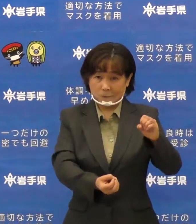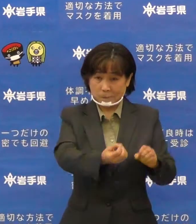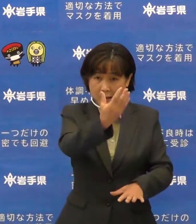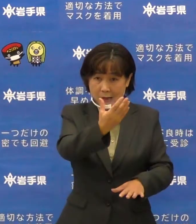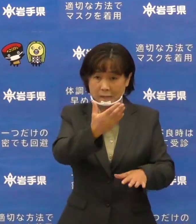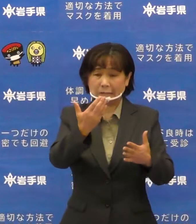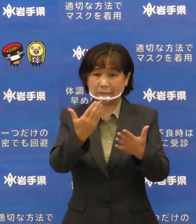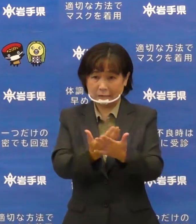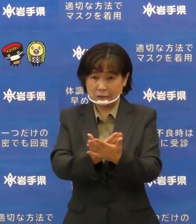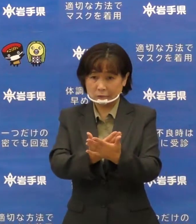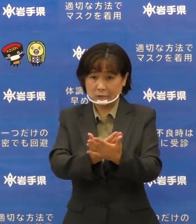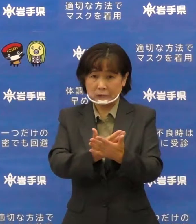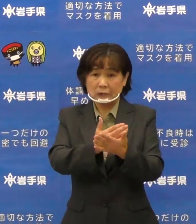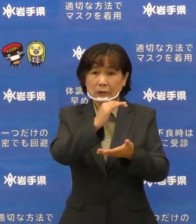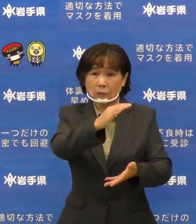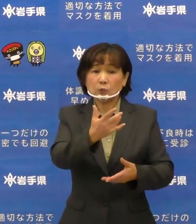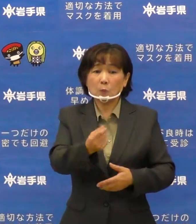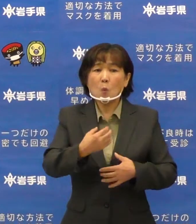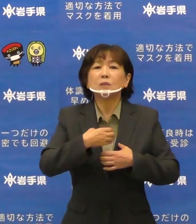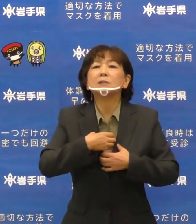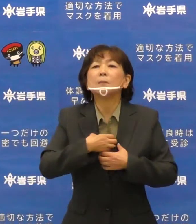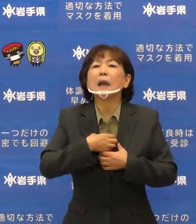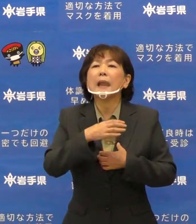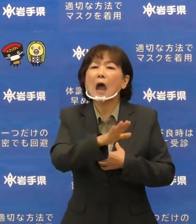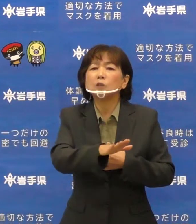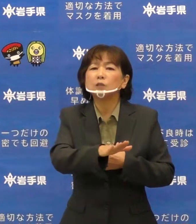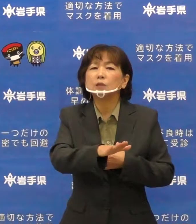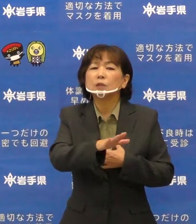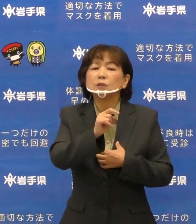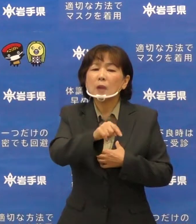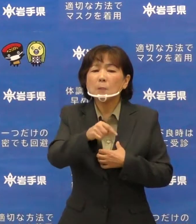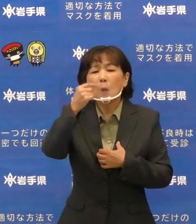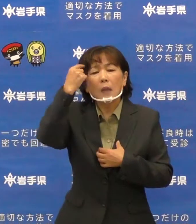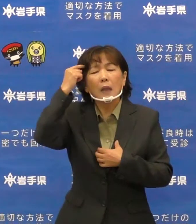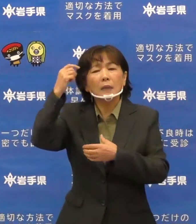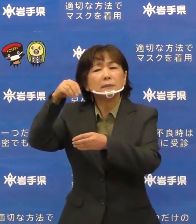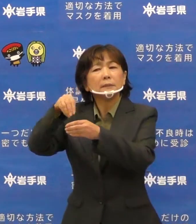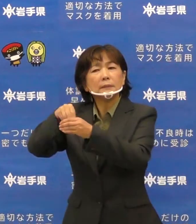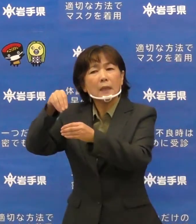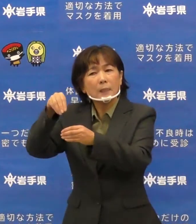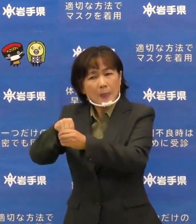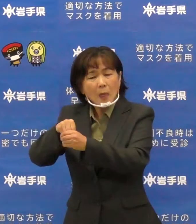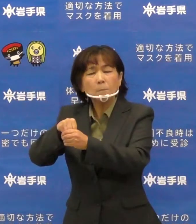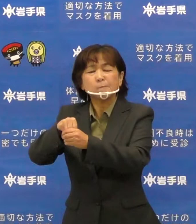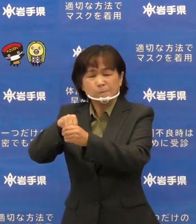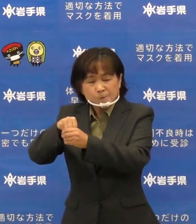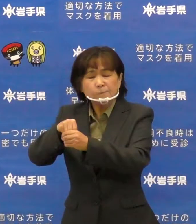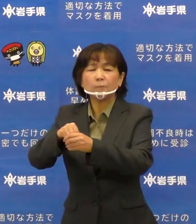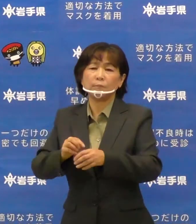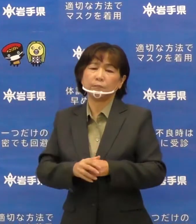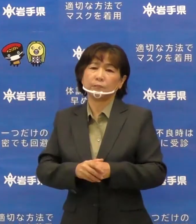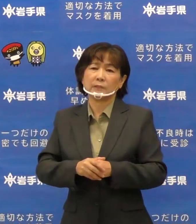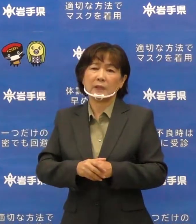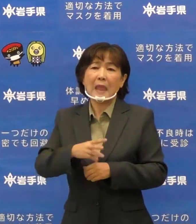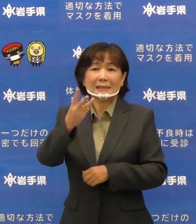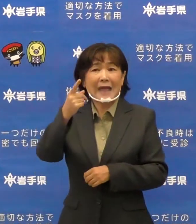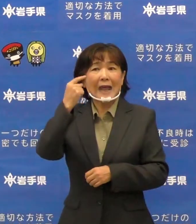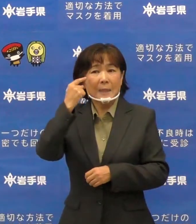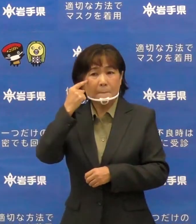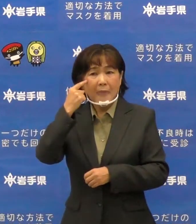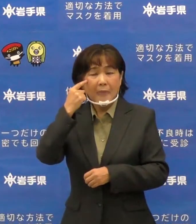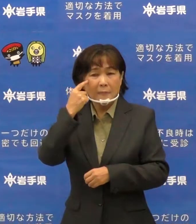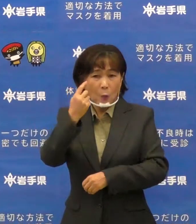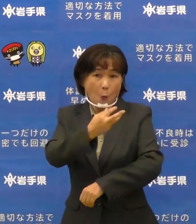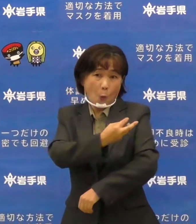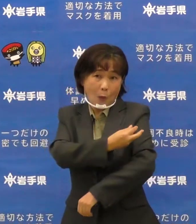危険性ということもこう意識 しなければならず、3回目ワクチン接種をもうスピーディーにやらなきゃなら